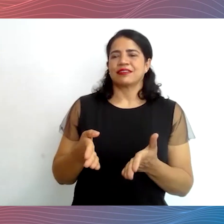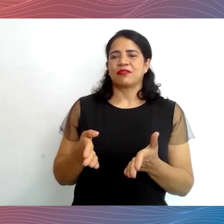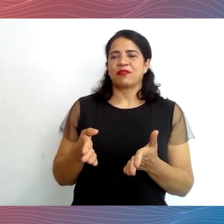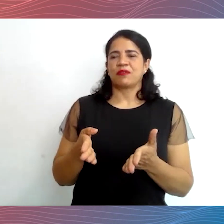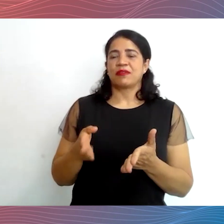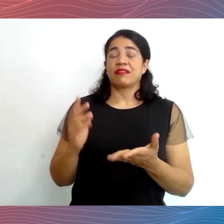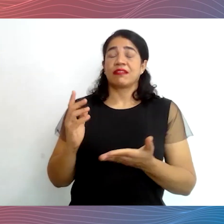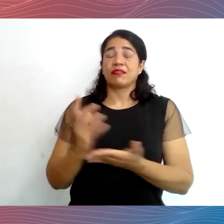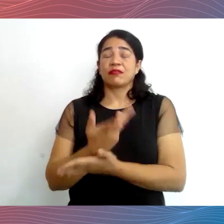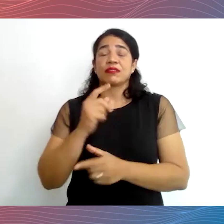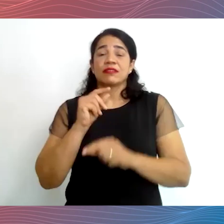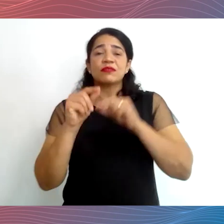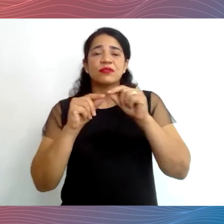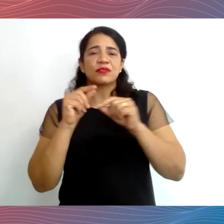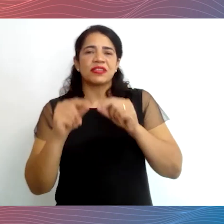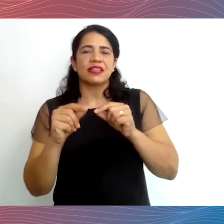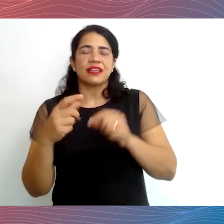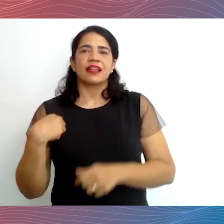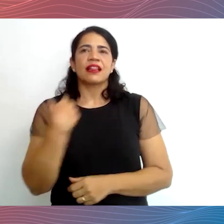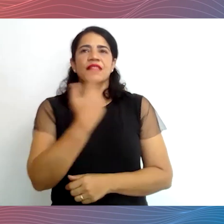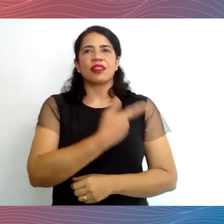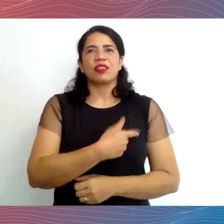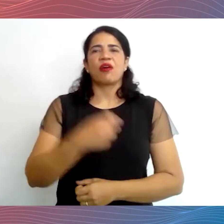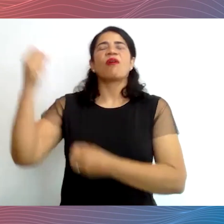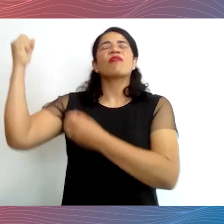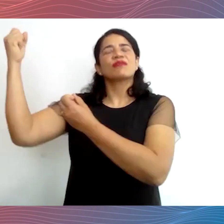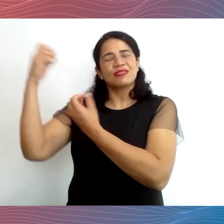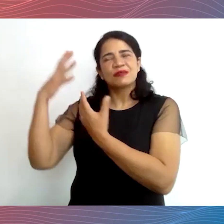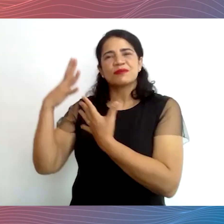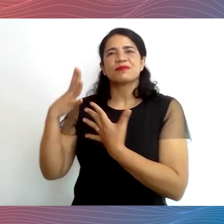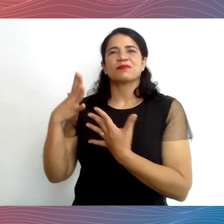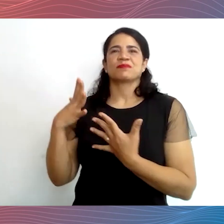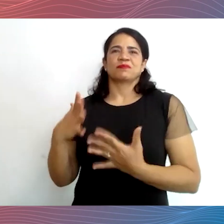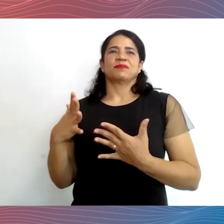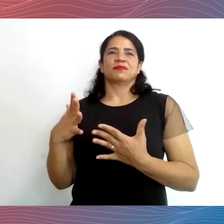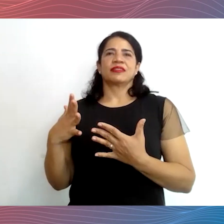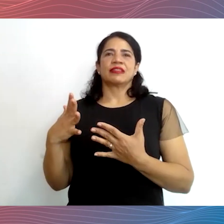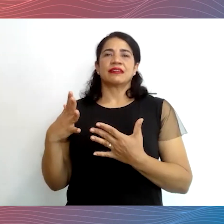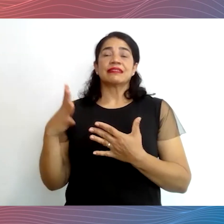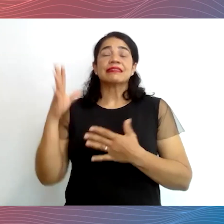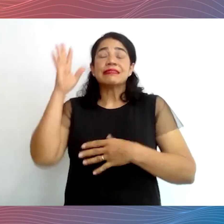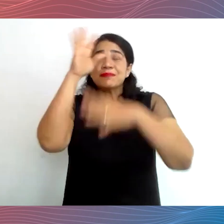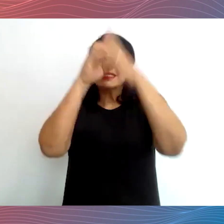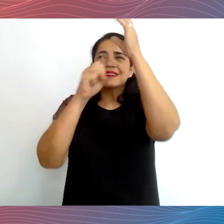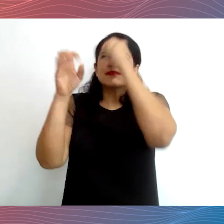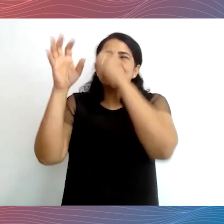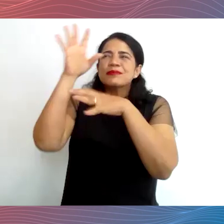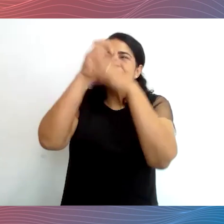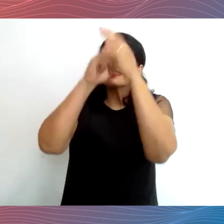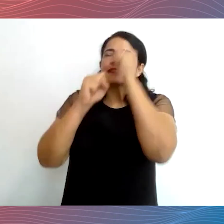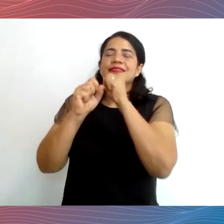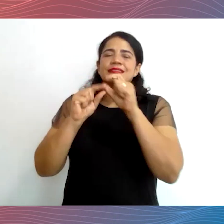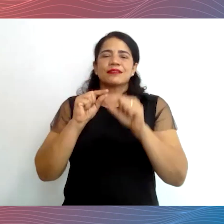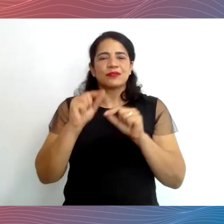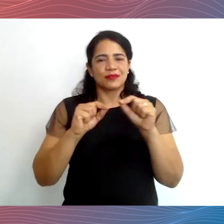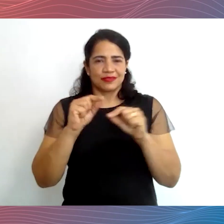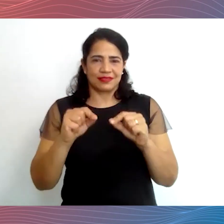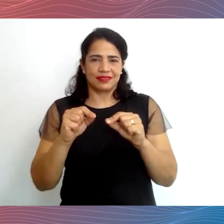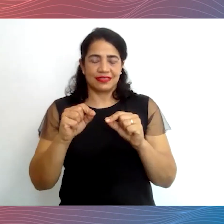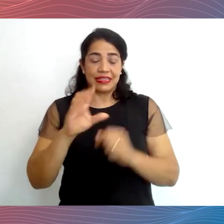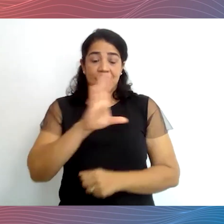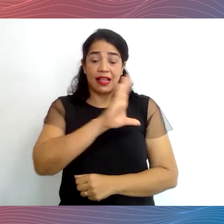graça, estamos aprendendo a Cristo. Não é aprendendo